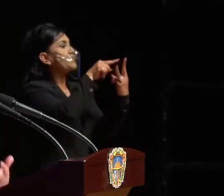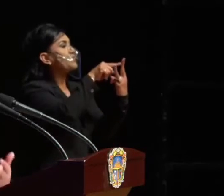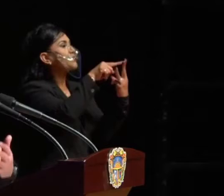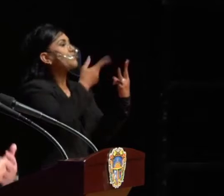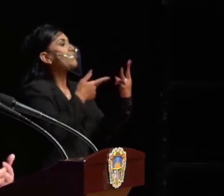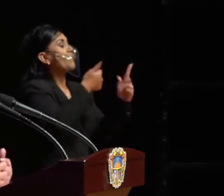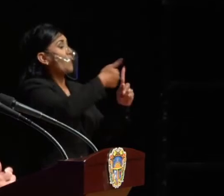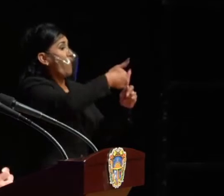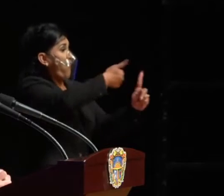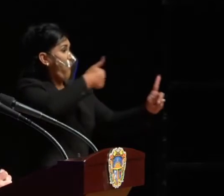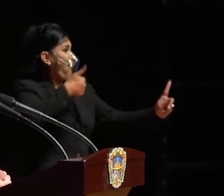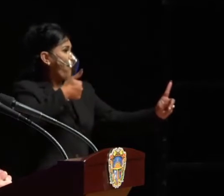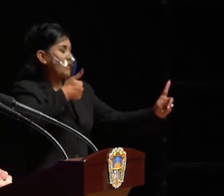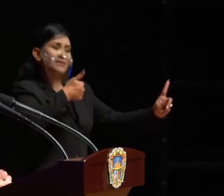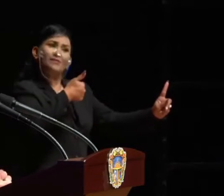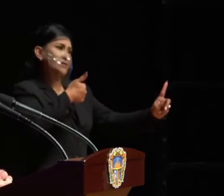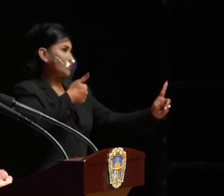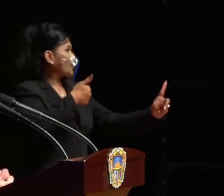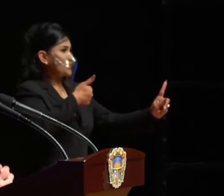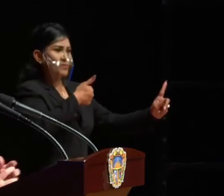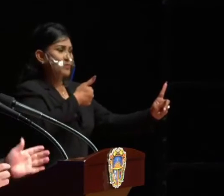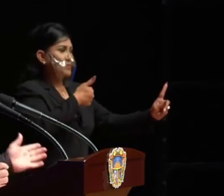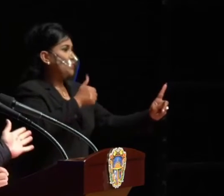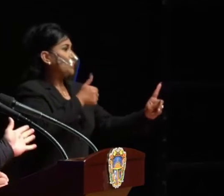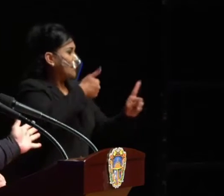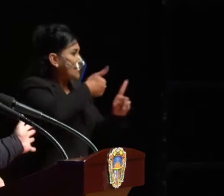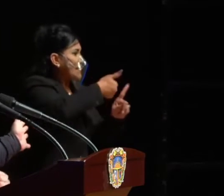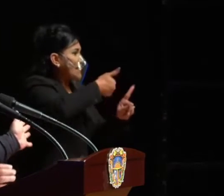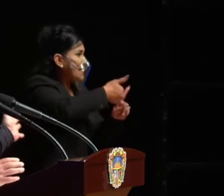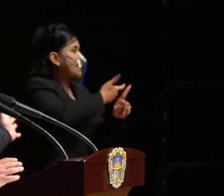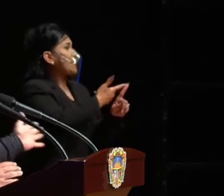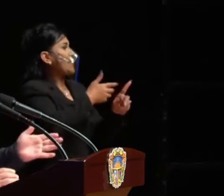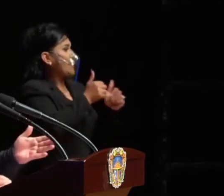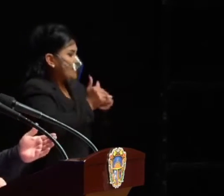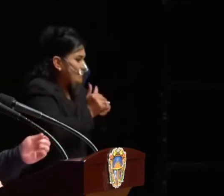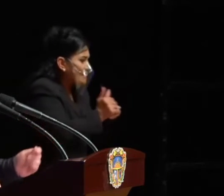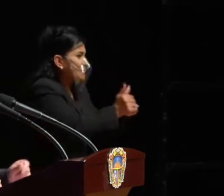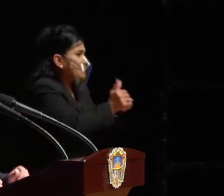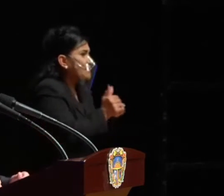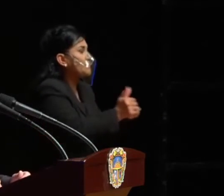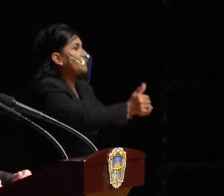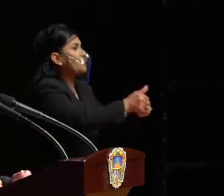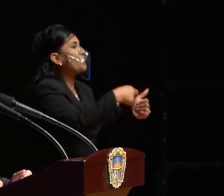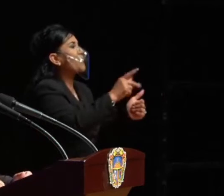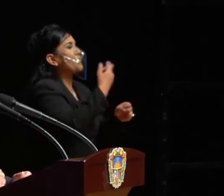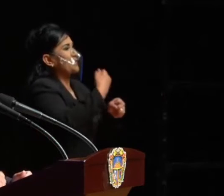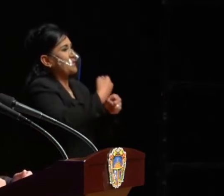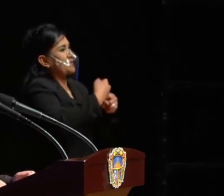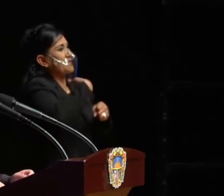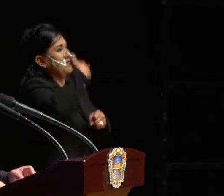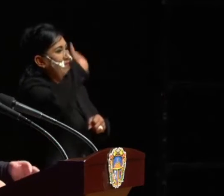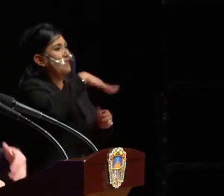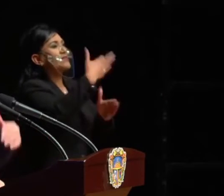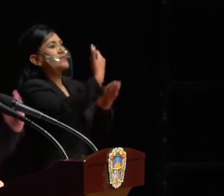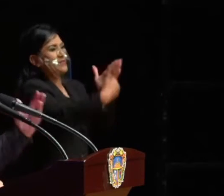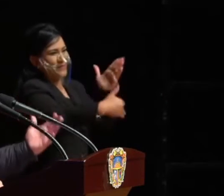que tenemos todavía muchas carencias y tenemos que cerrar esas brechas que se han